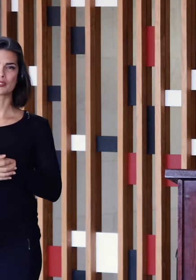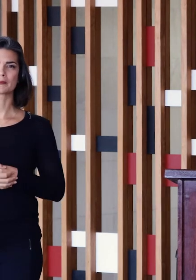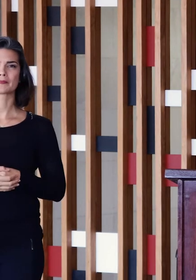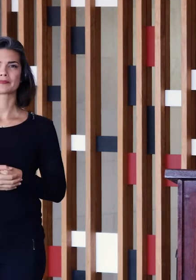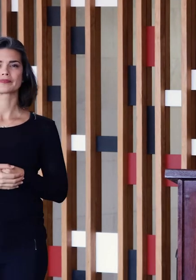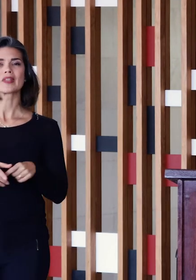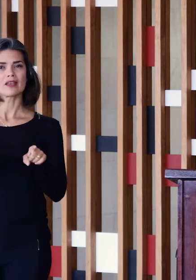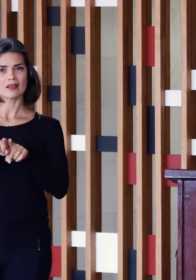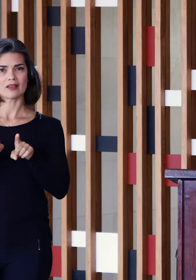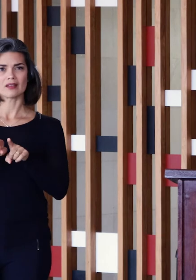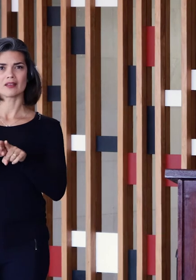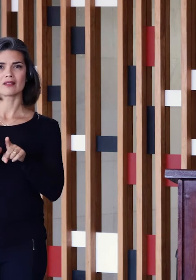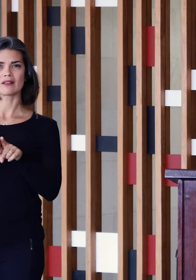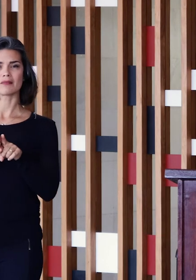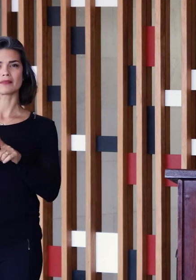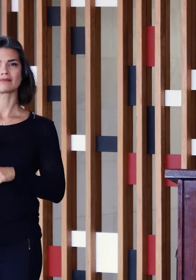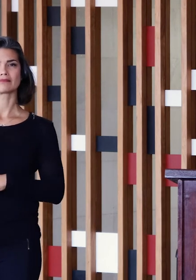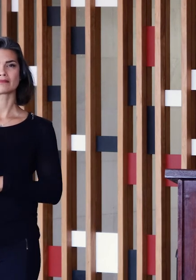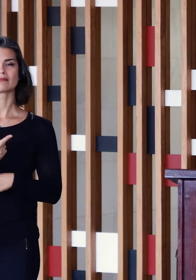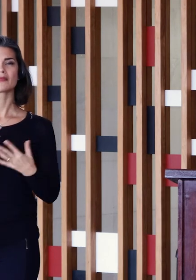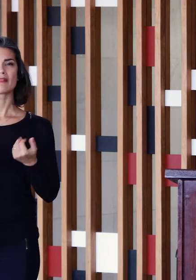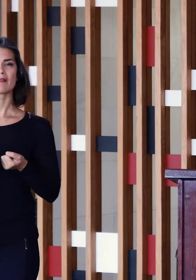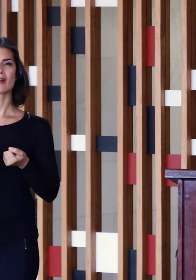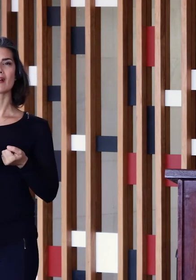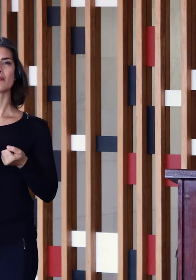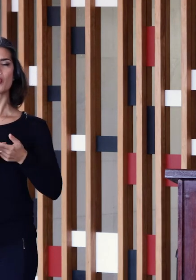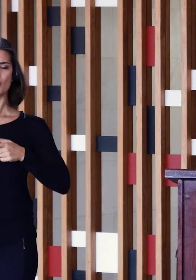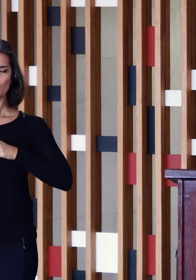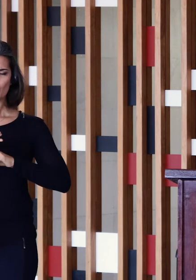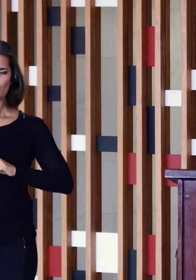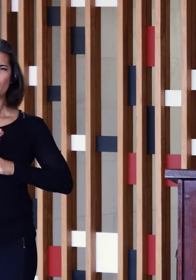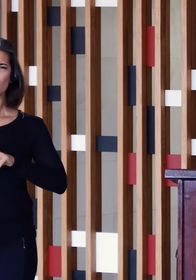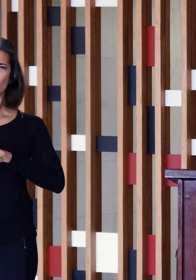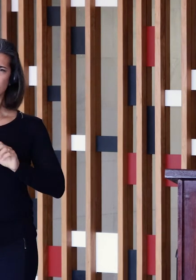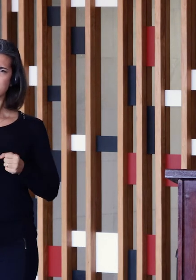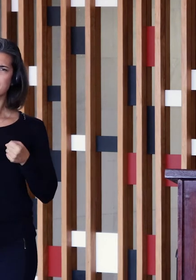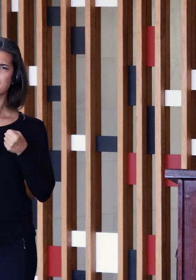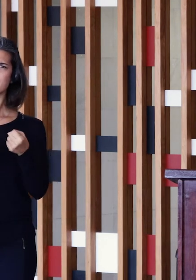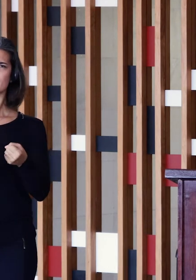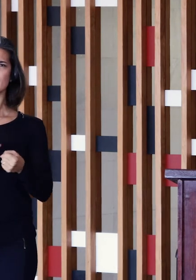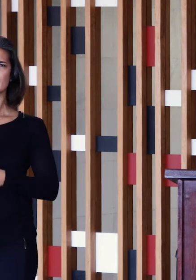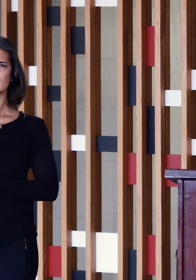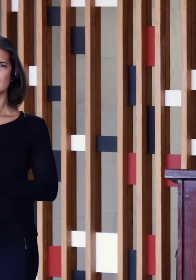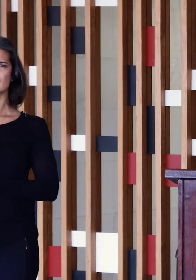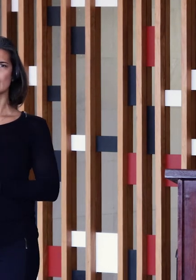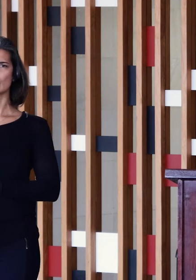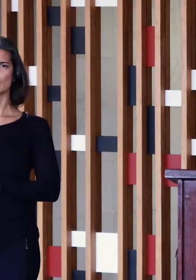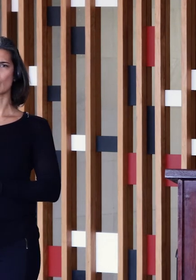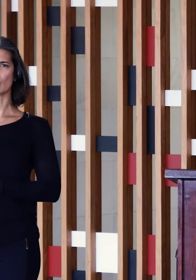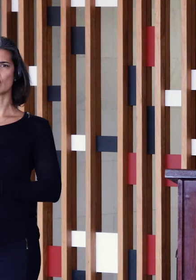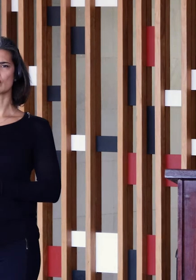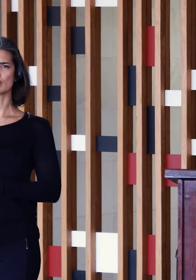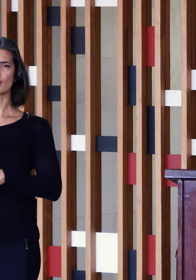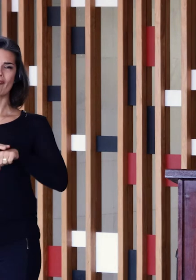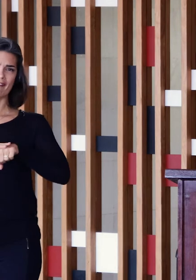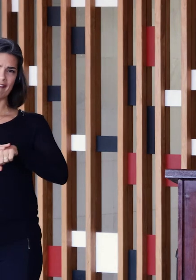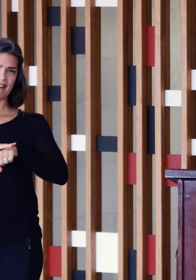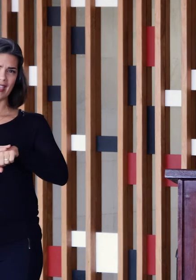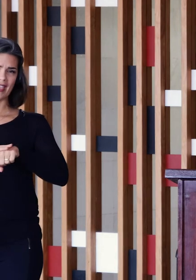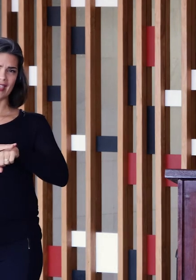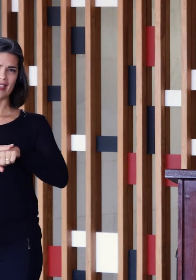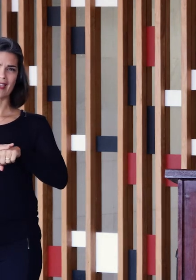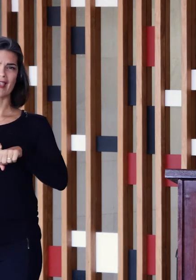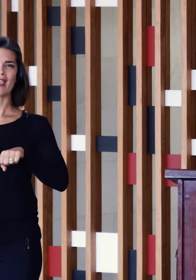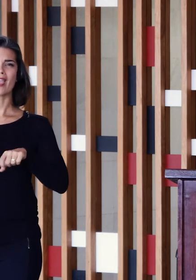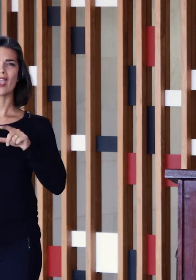último, vamos a cooperar intensamente en hidrógeno verde. El hidrógeno verde es el combustible